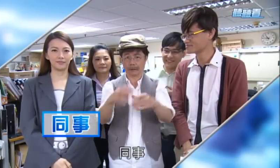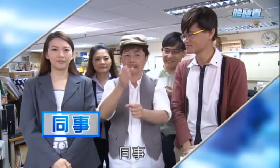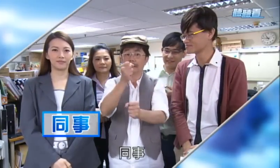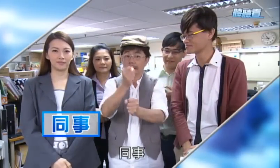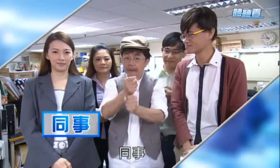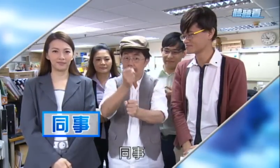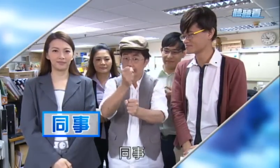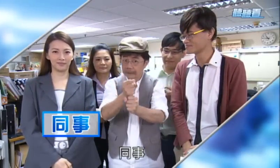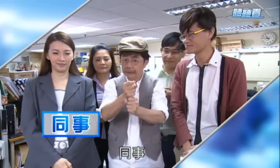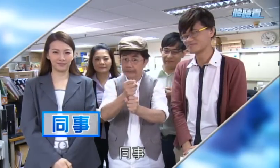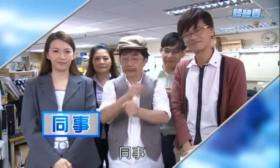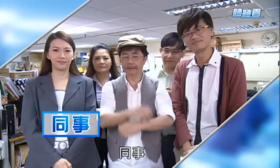同事，